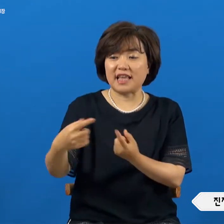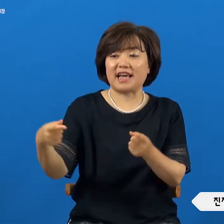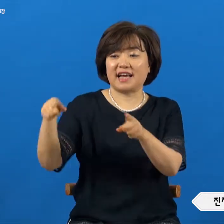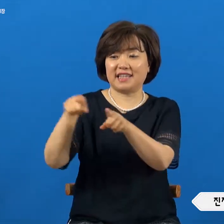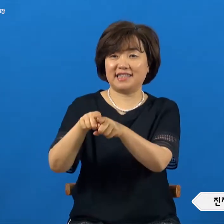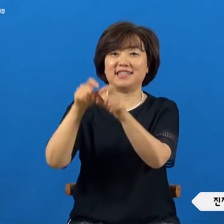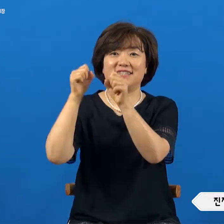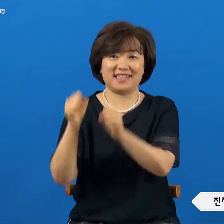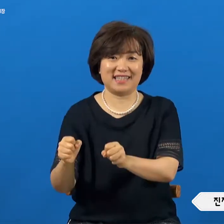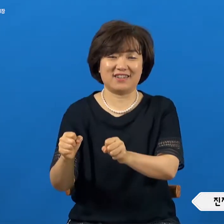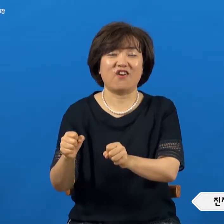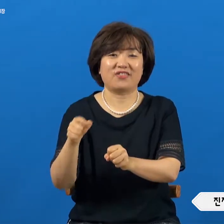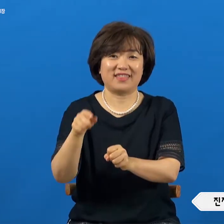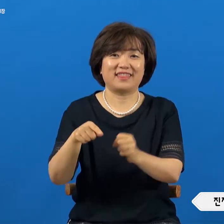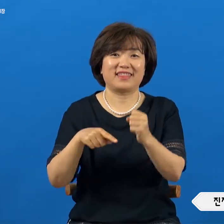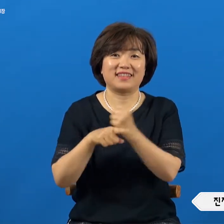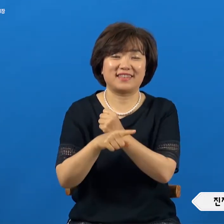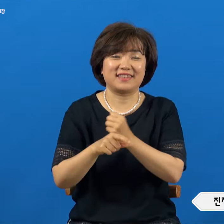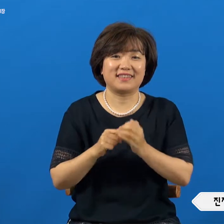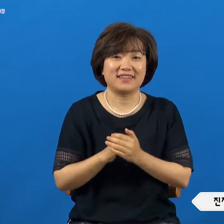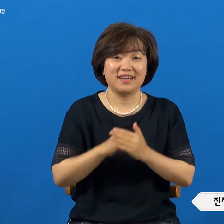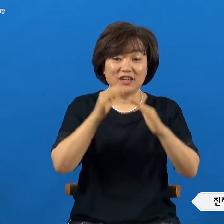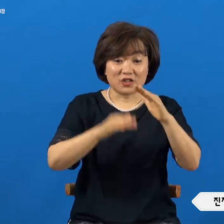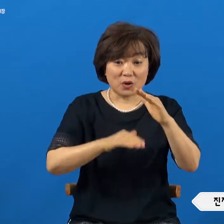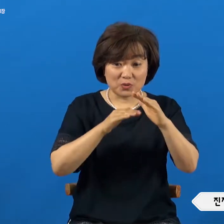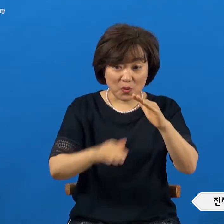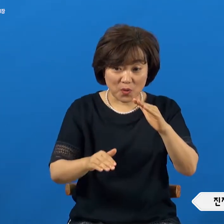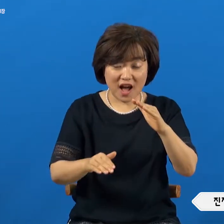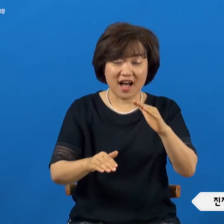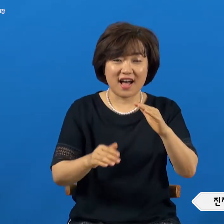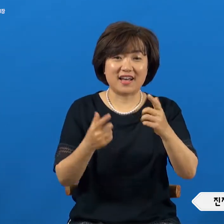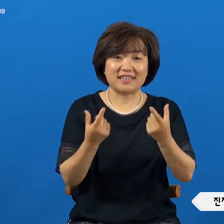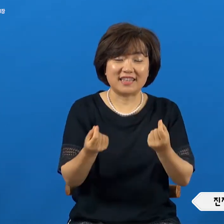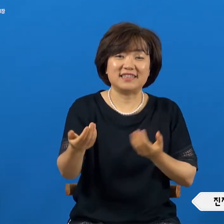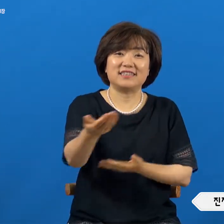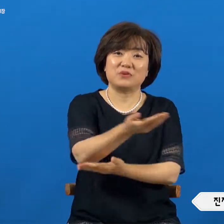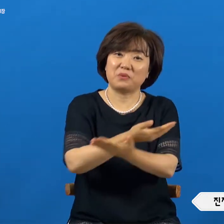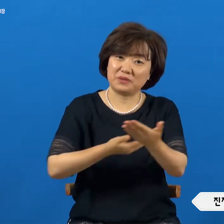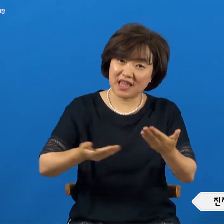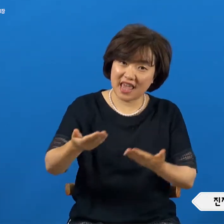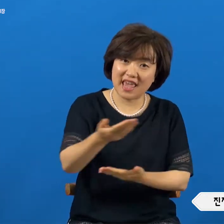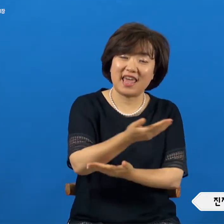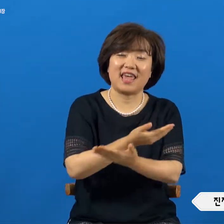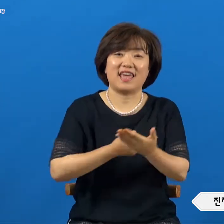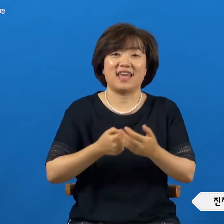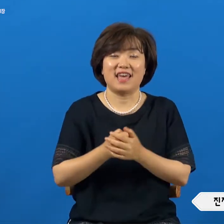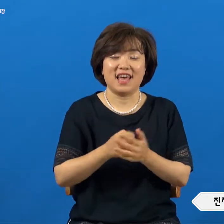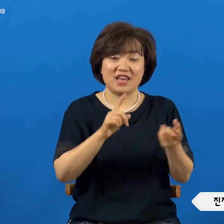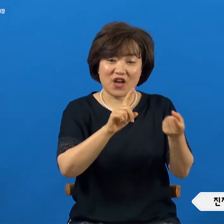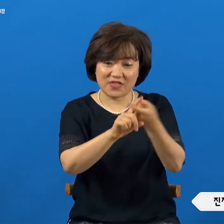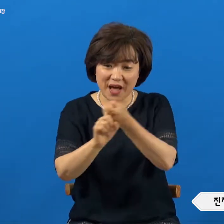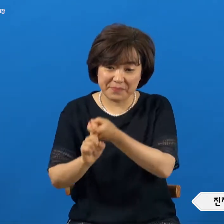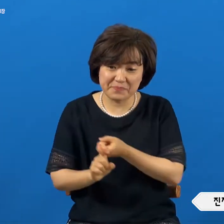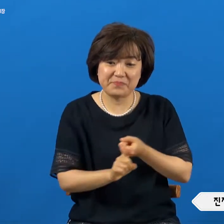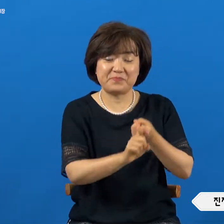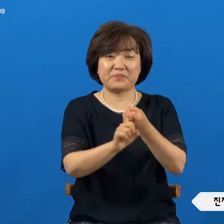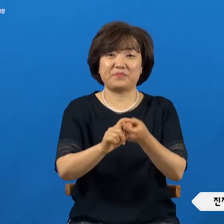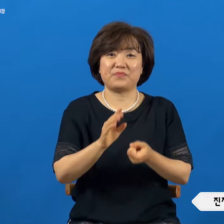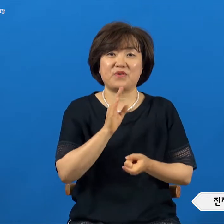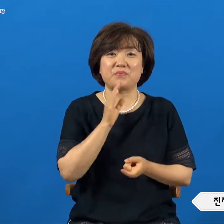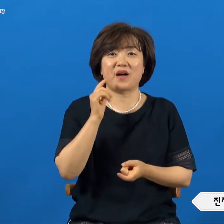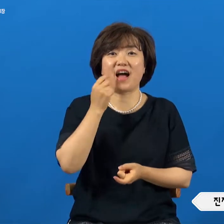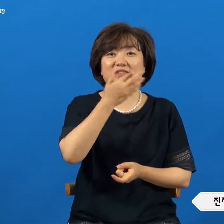성경은 말씀하시기를 성도의 교제가, 형제가 연합함이 아름답다고